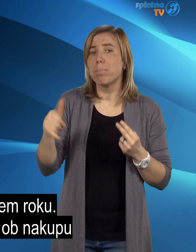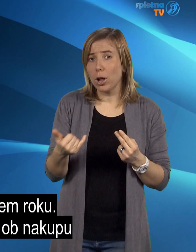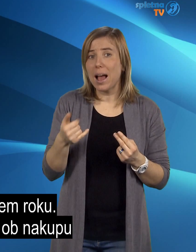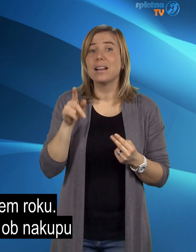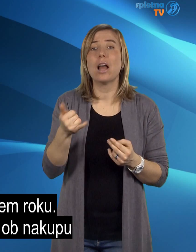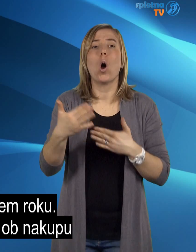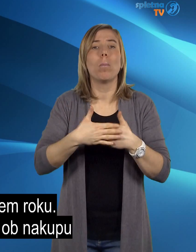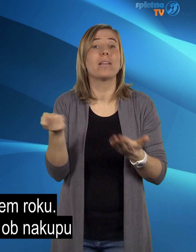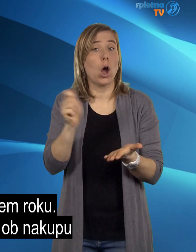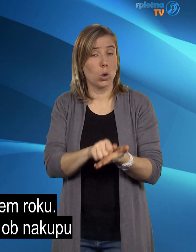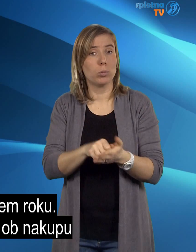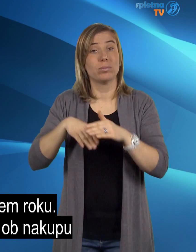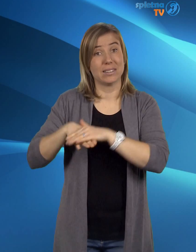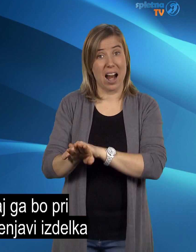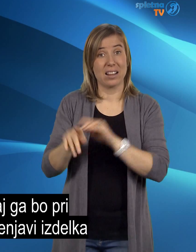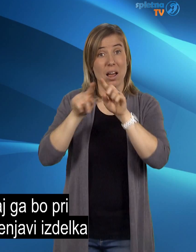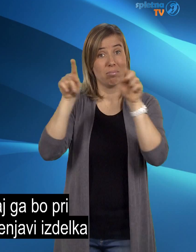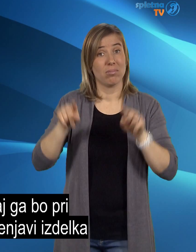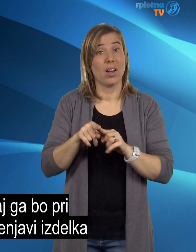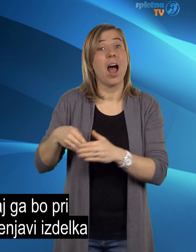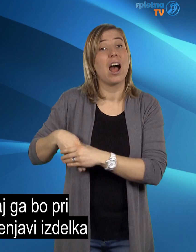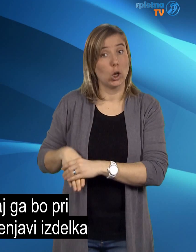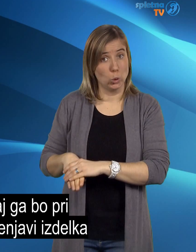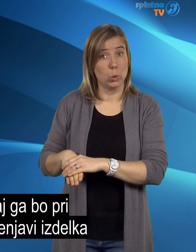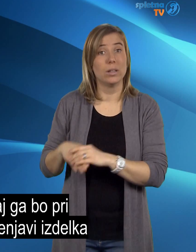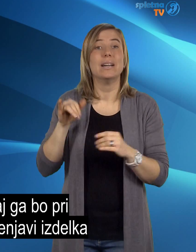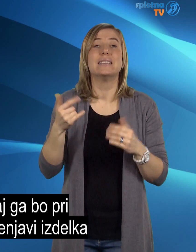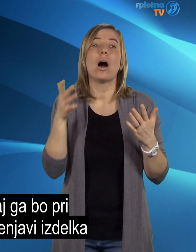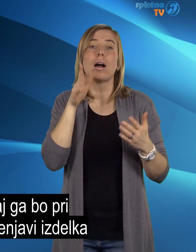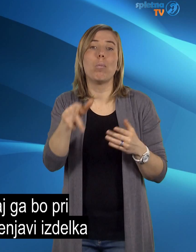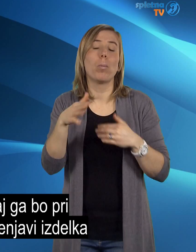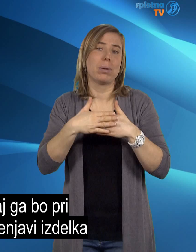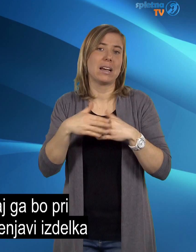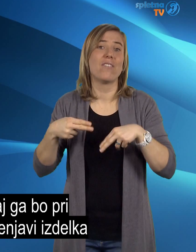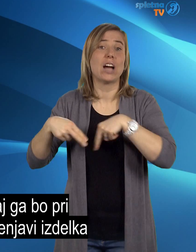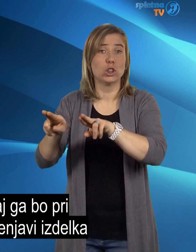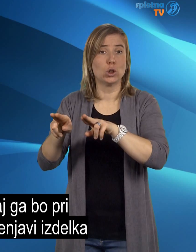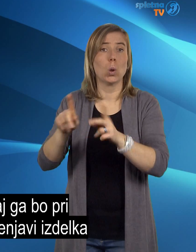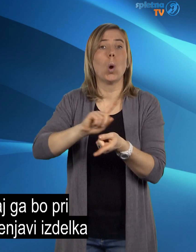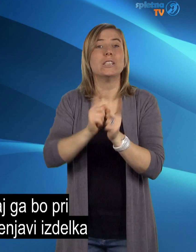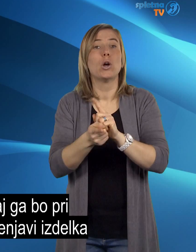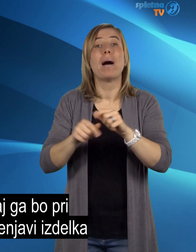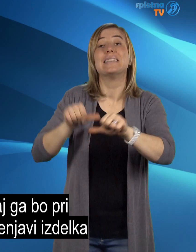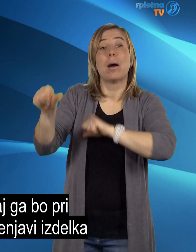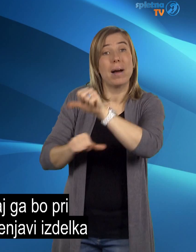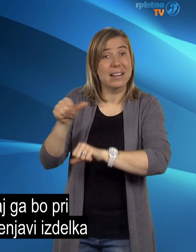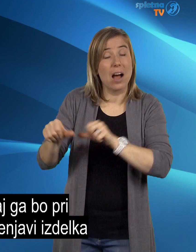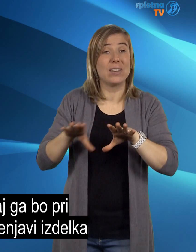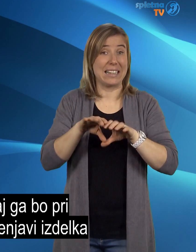Pomembno je, da ob nakupu shranite račun, saj ga bo pri vračilu oziroma zamenjavi izdelka zahtevala večina prodajalcev.